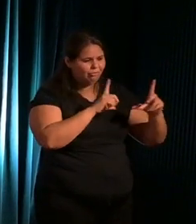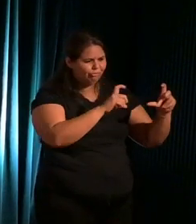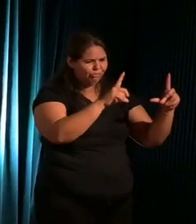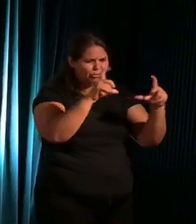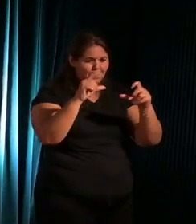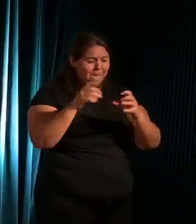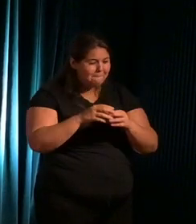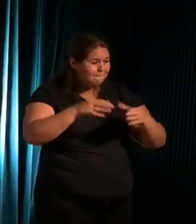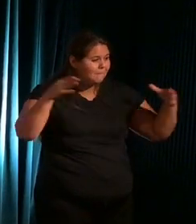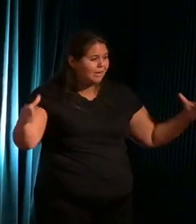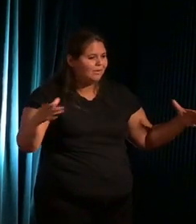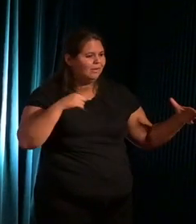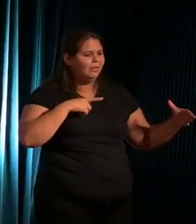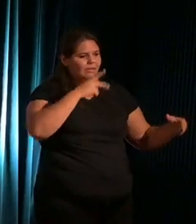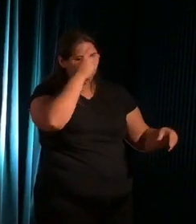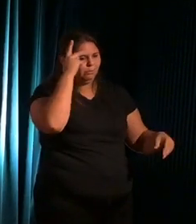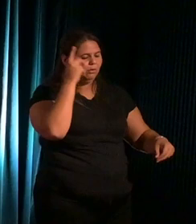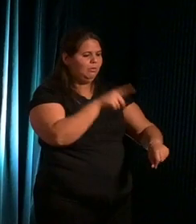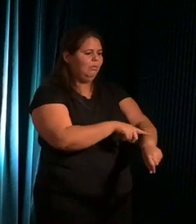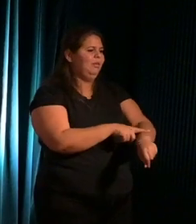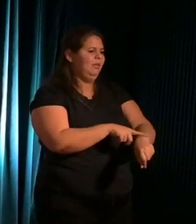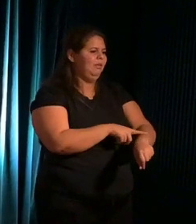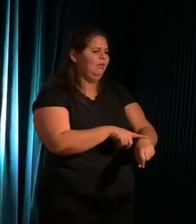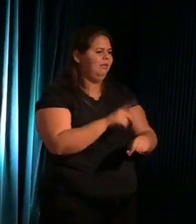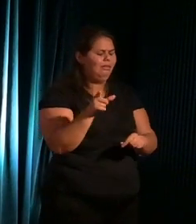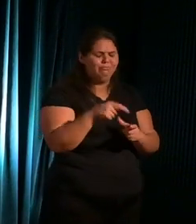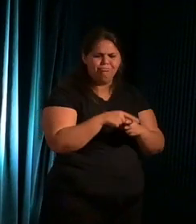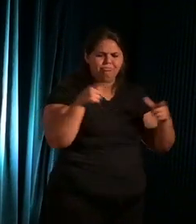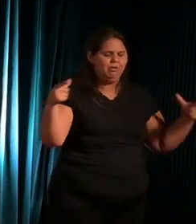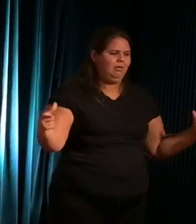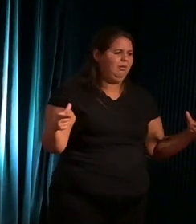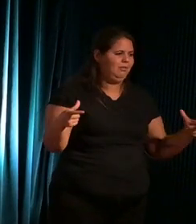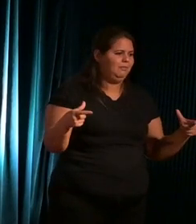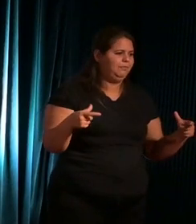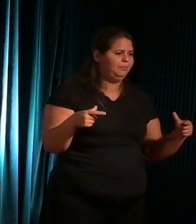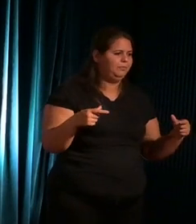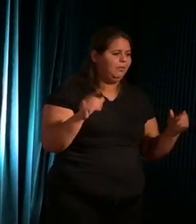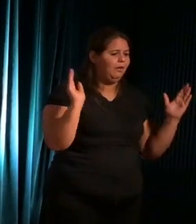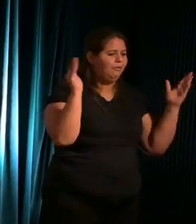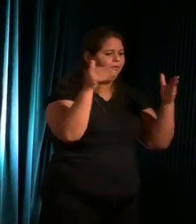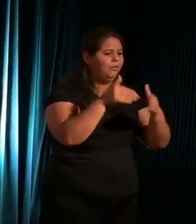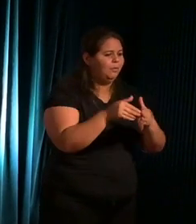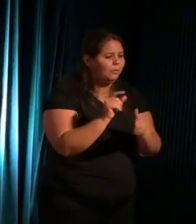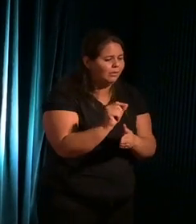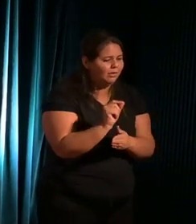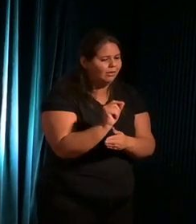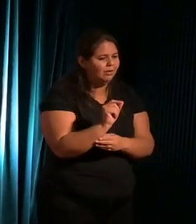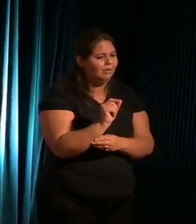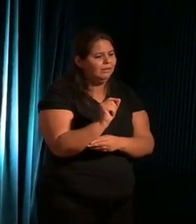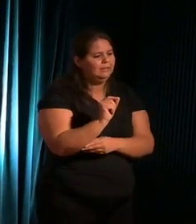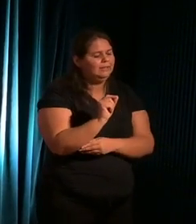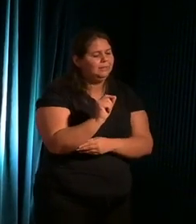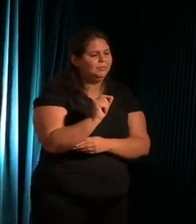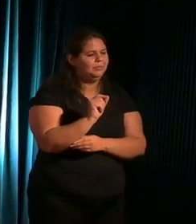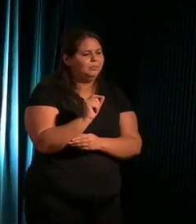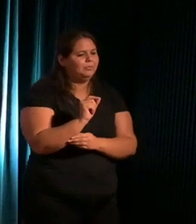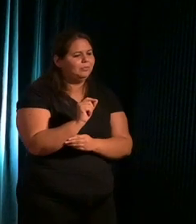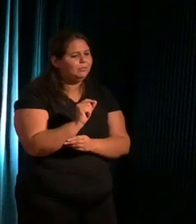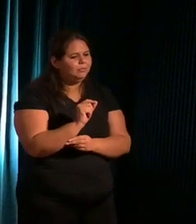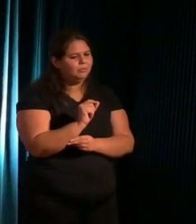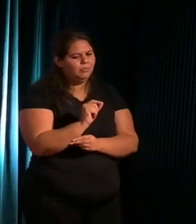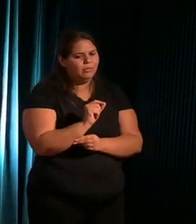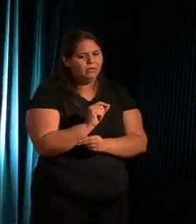acervos pessoais que a gente tem, de imagens, com certeza, possivelmente, um dos maiores, voltados para a questão, né?